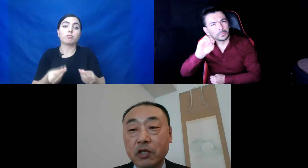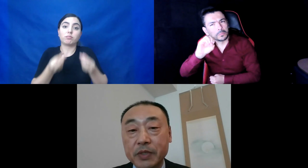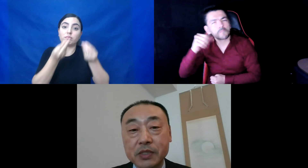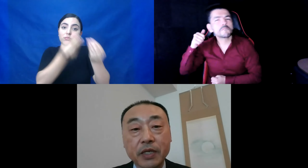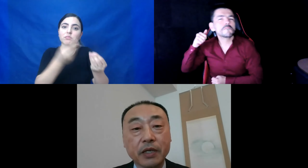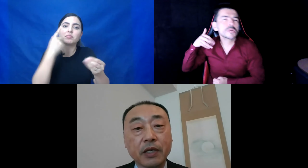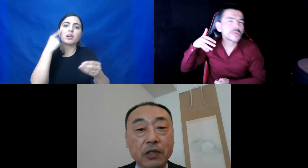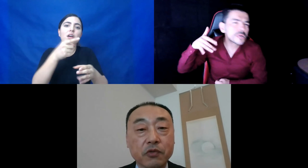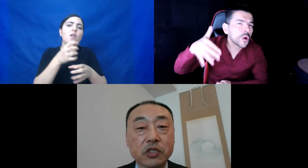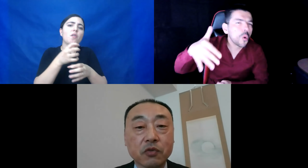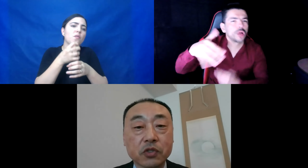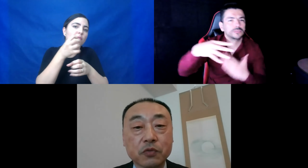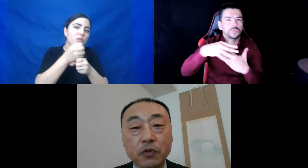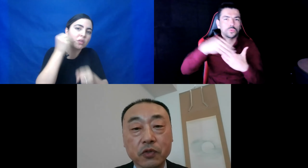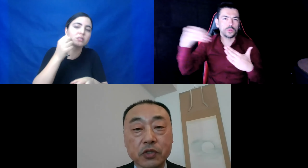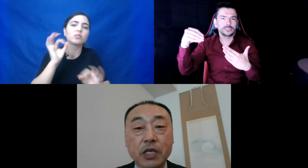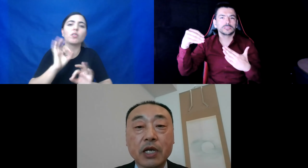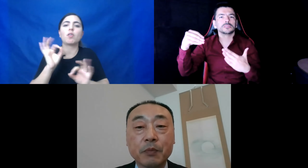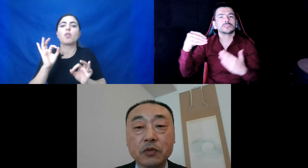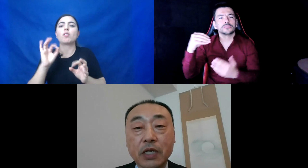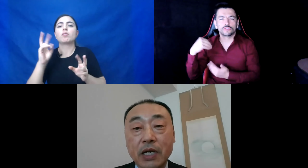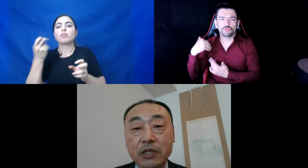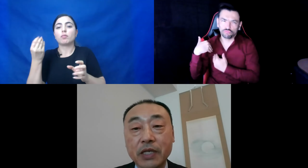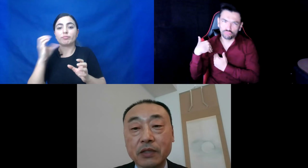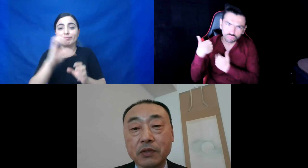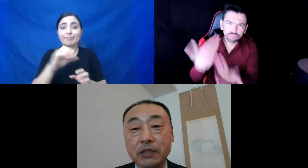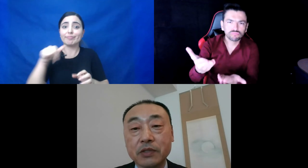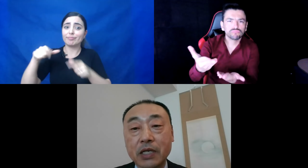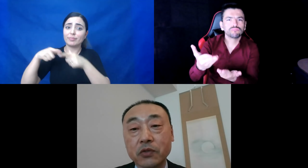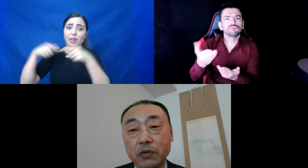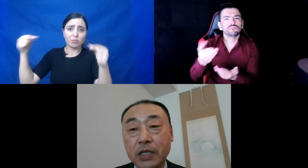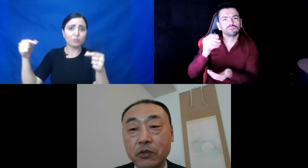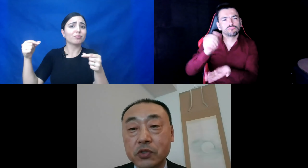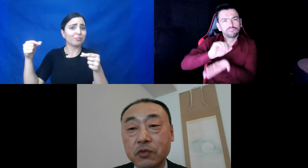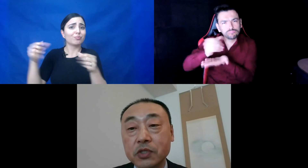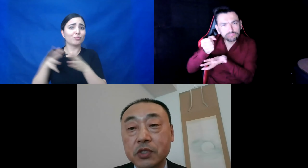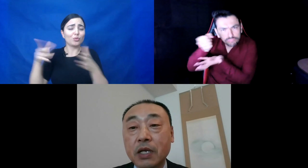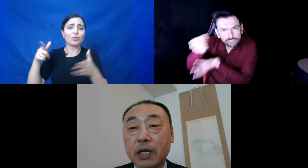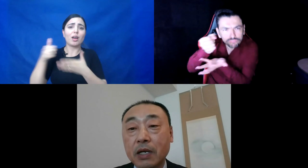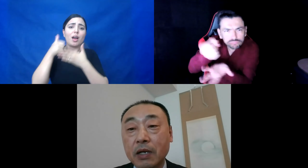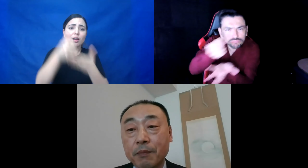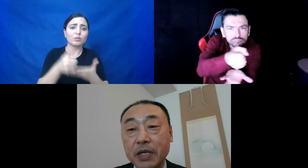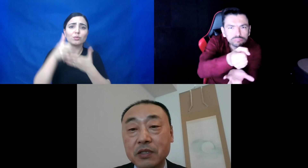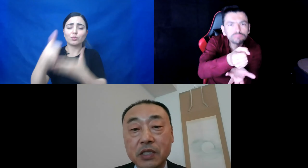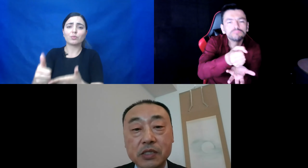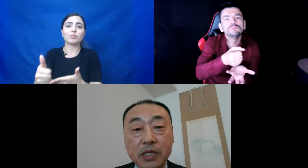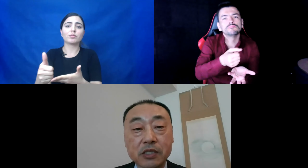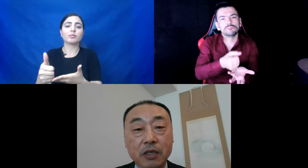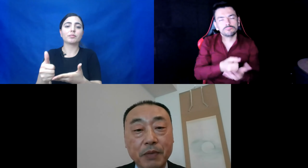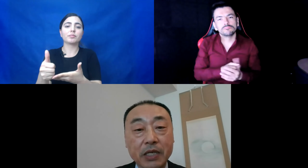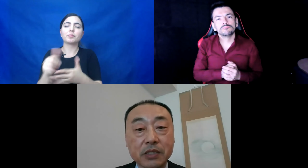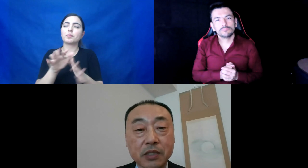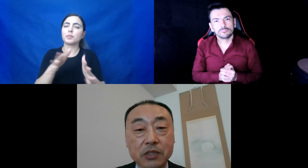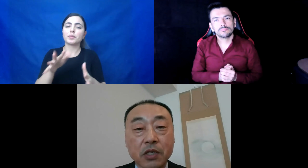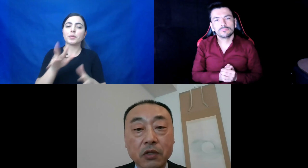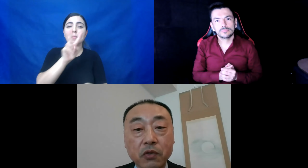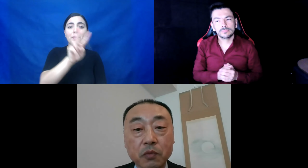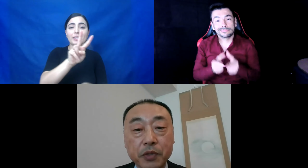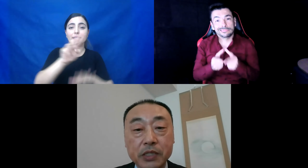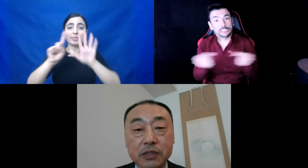donaciones a través de nuestros fondos. Japón ha ayudado a todos los 26